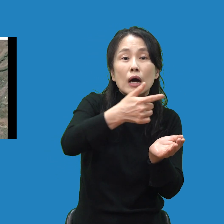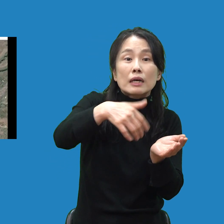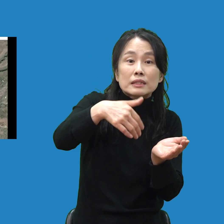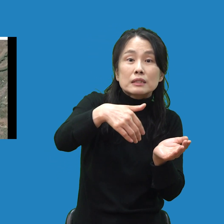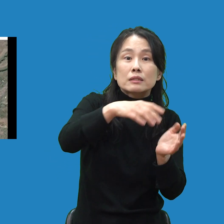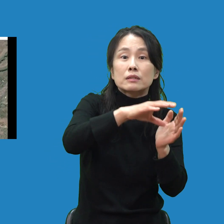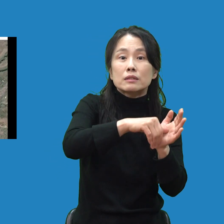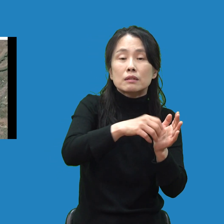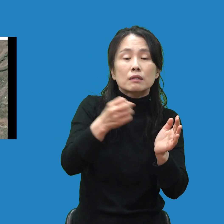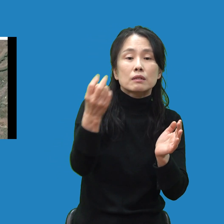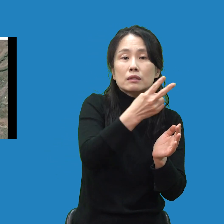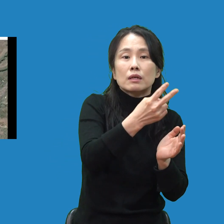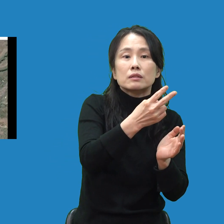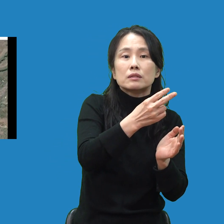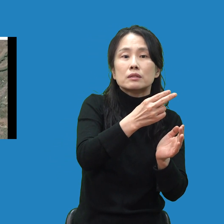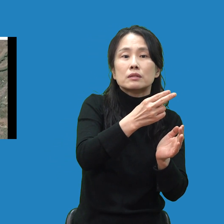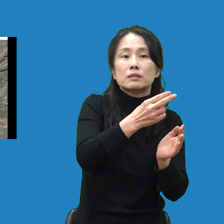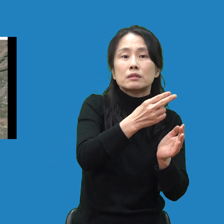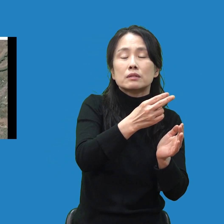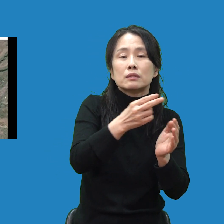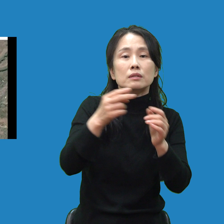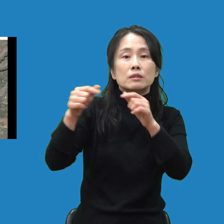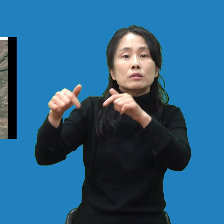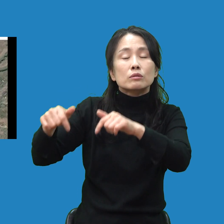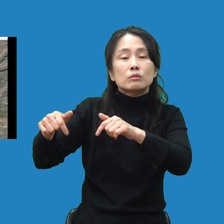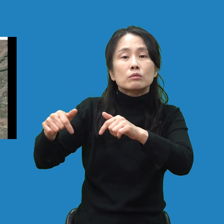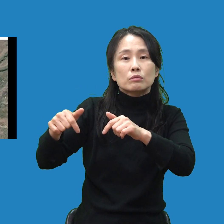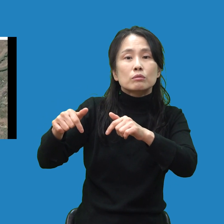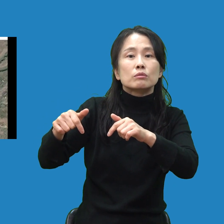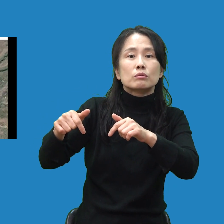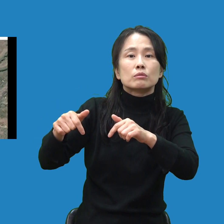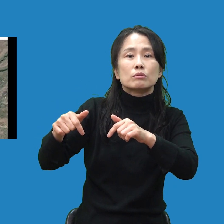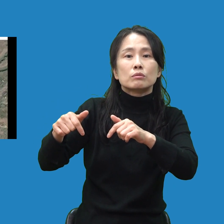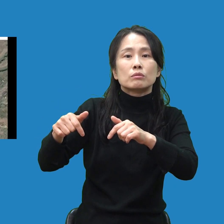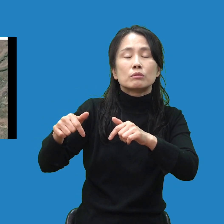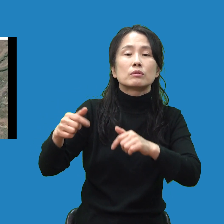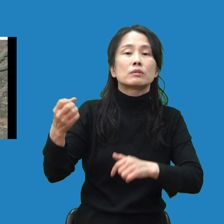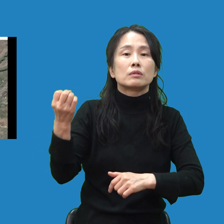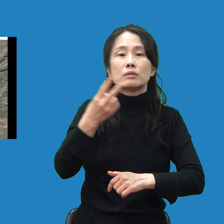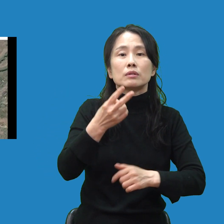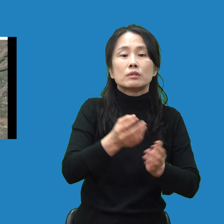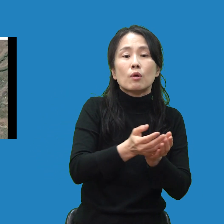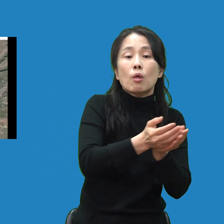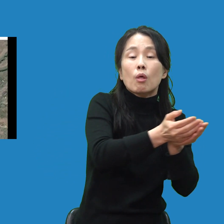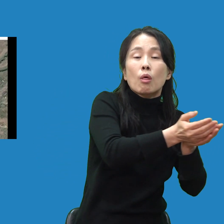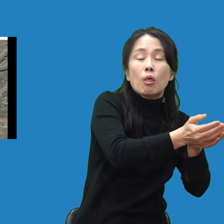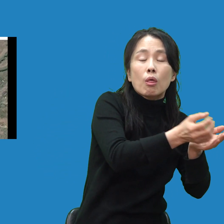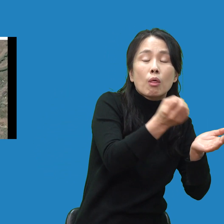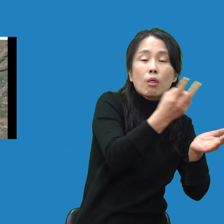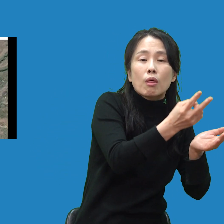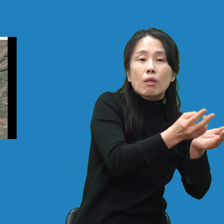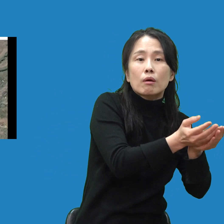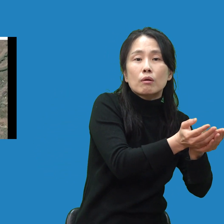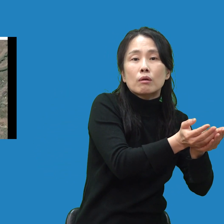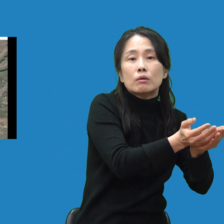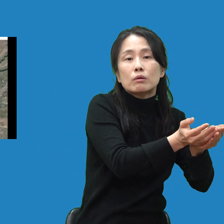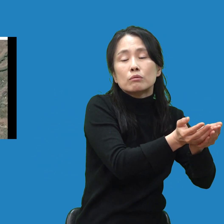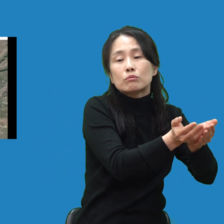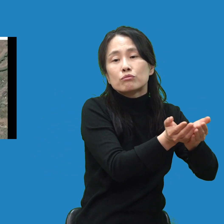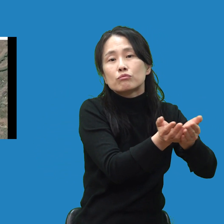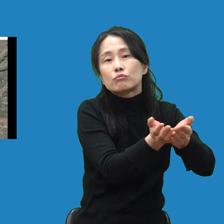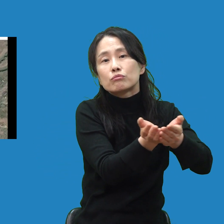다시 갈릴리 바다 서쪽, 이쪽 서쪽이죠. 이 베세다로 가려고